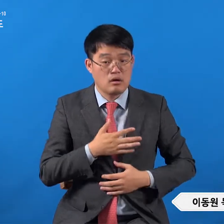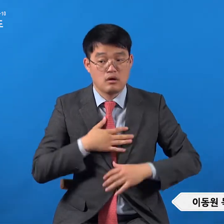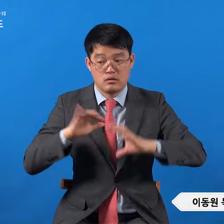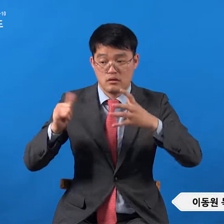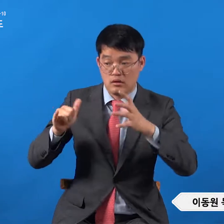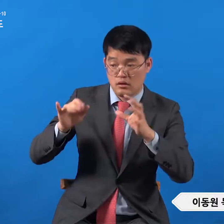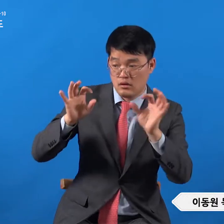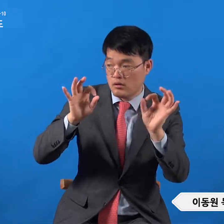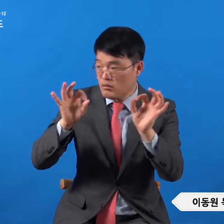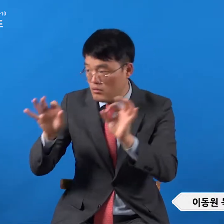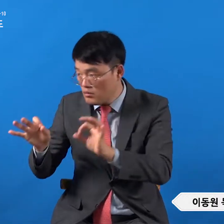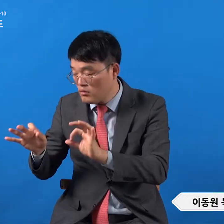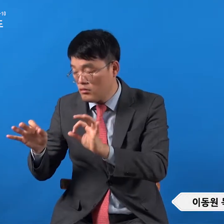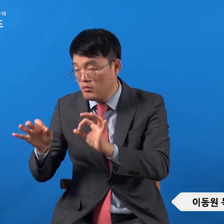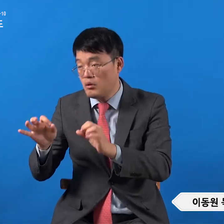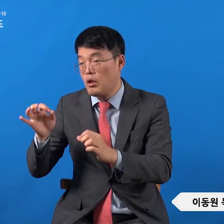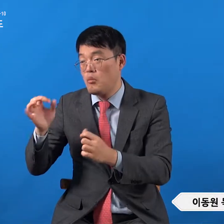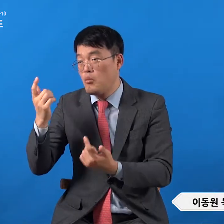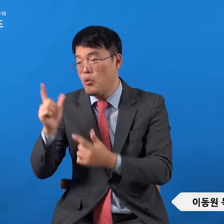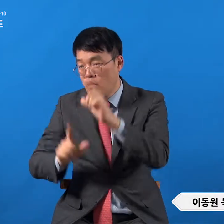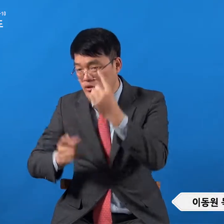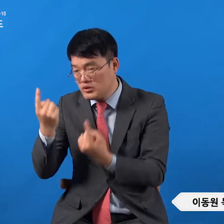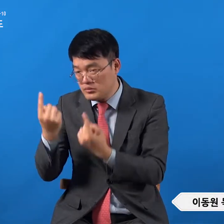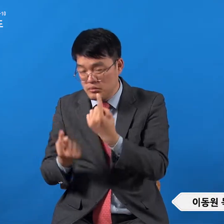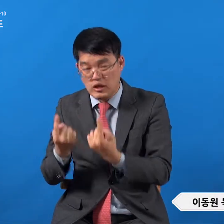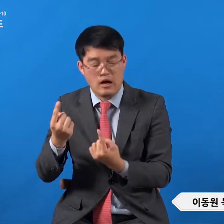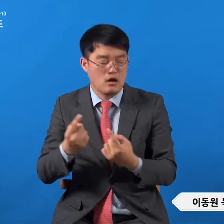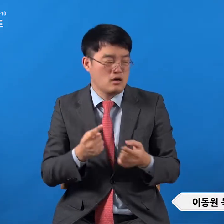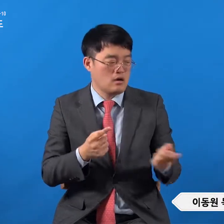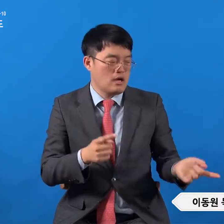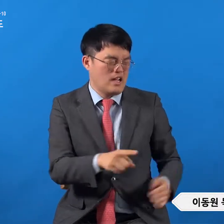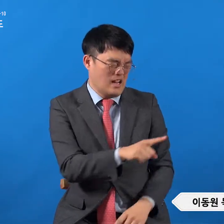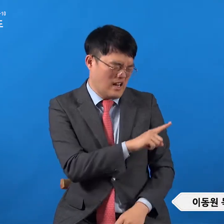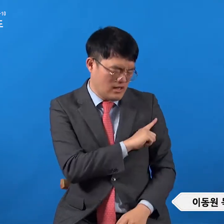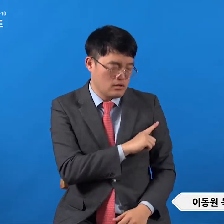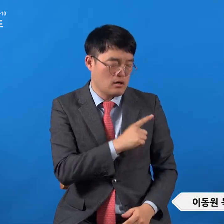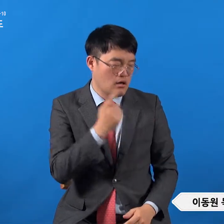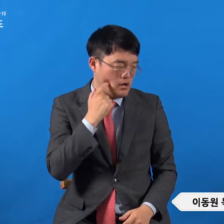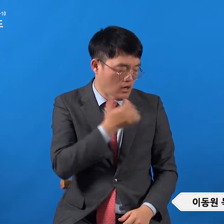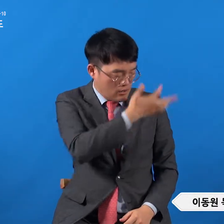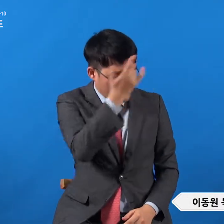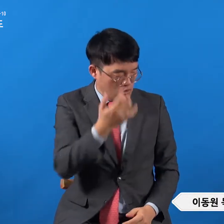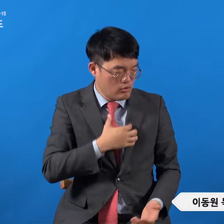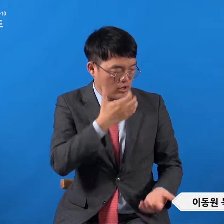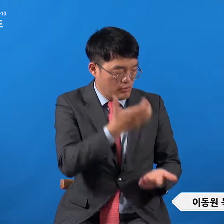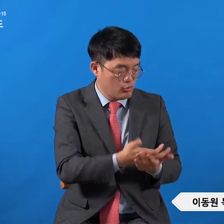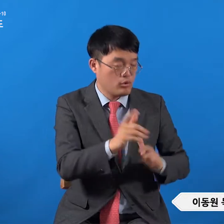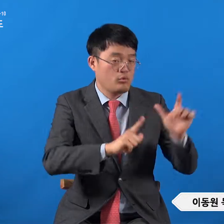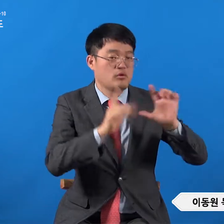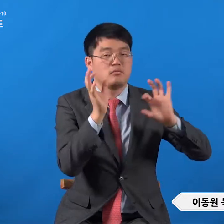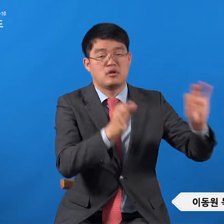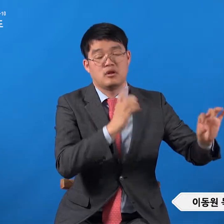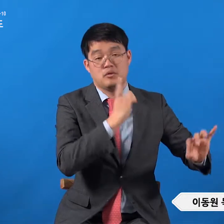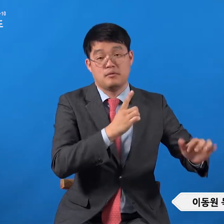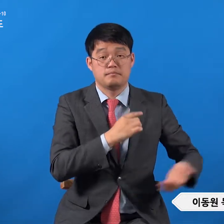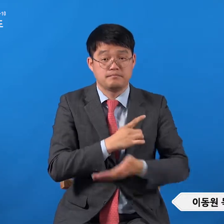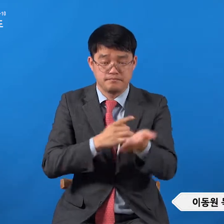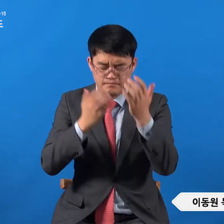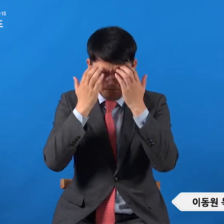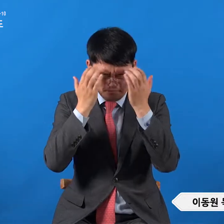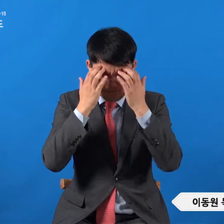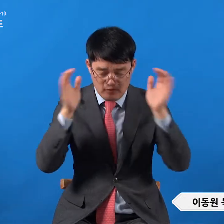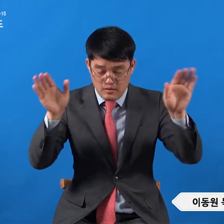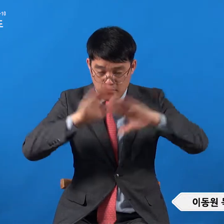볼 수 있었던 가장 감동적이고 가장 아름다운 순간이었다고. 그렇습니다. 환난의